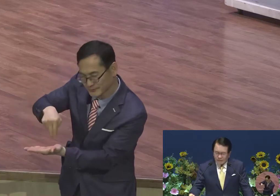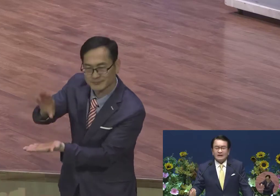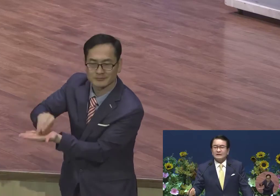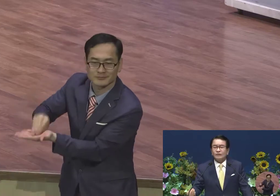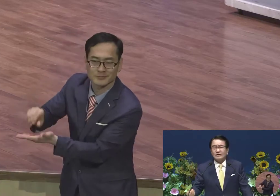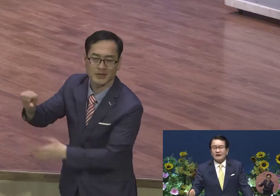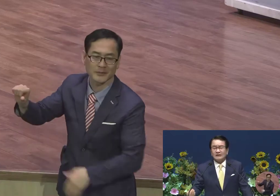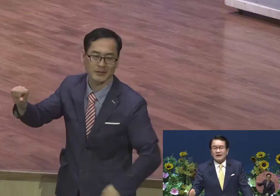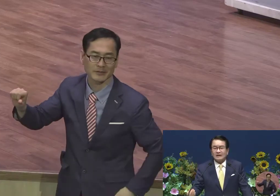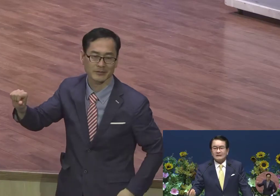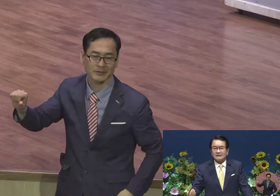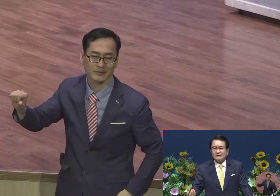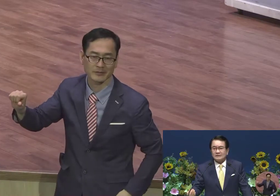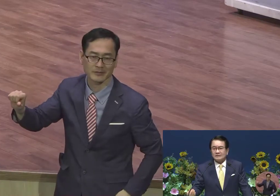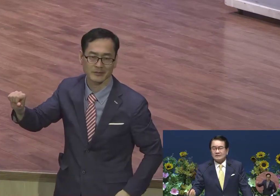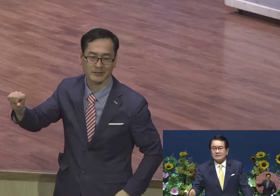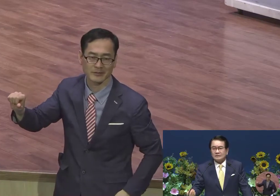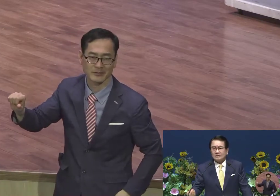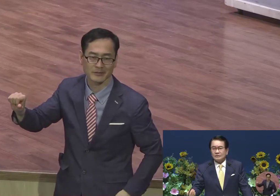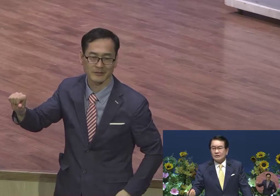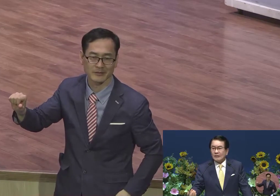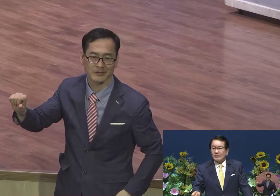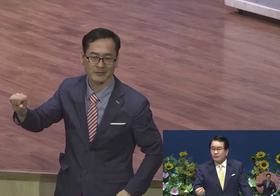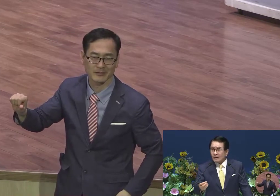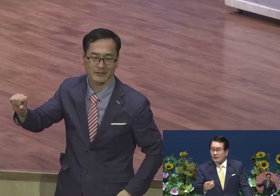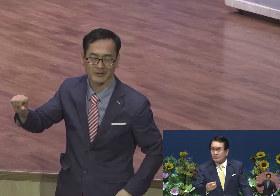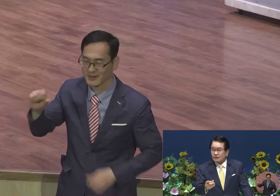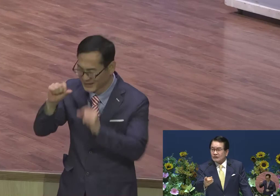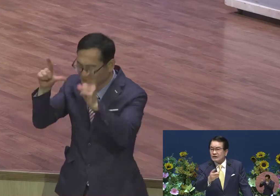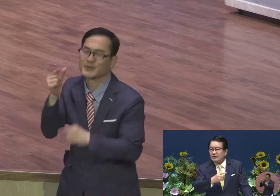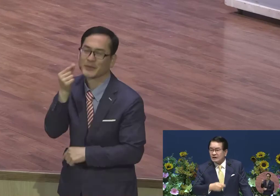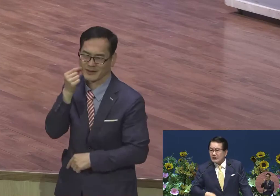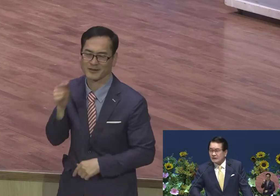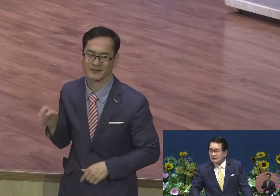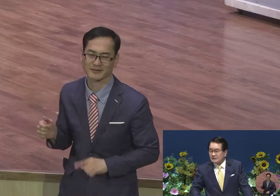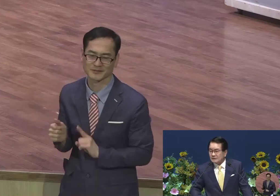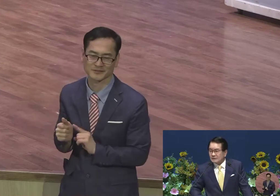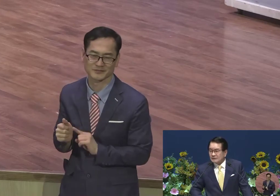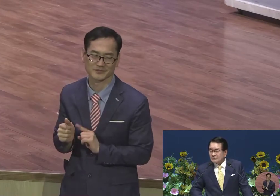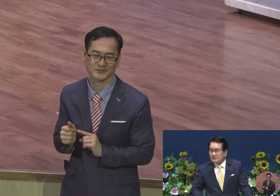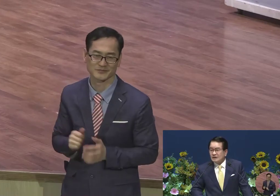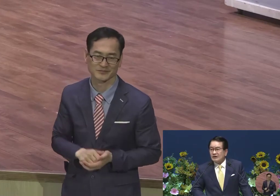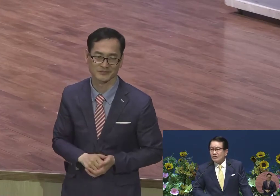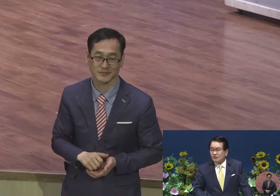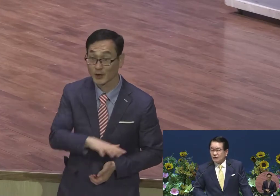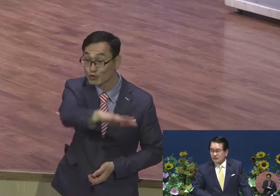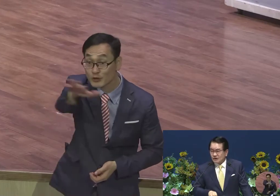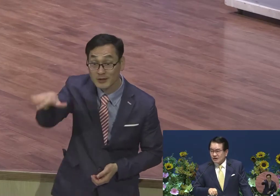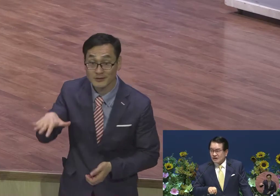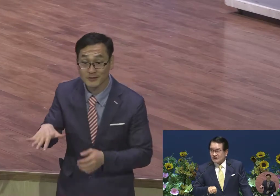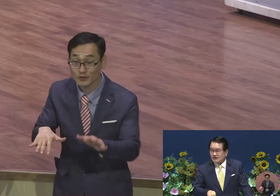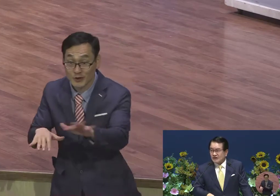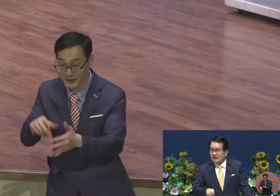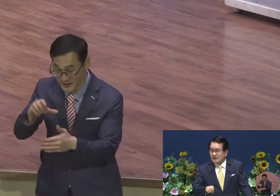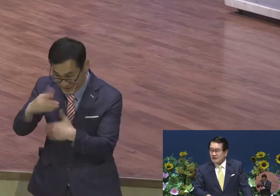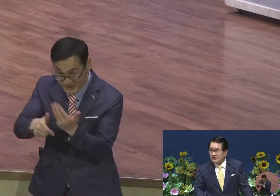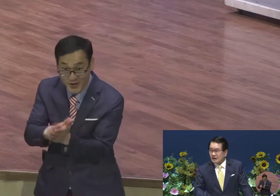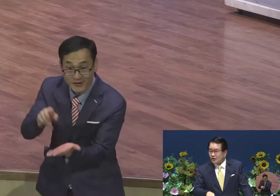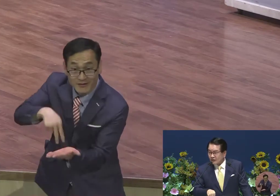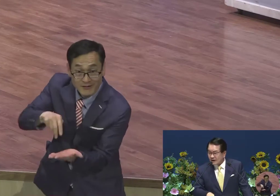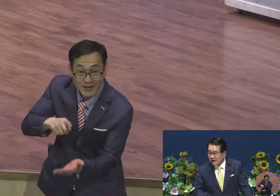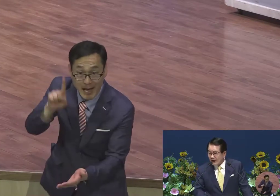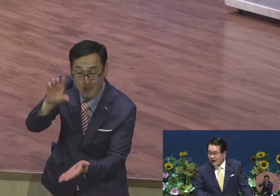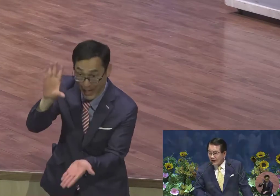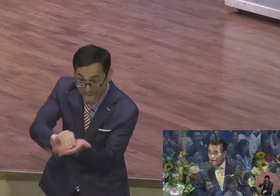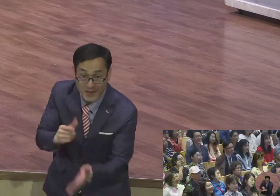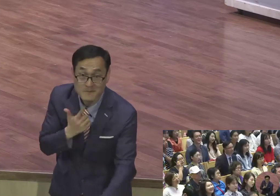진리를 못 찾아서 못 떠났다 여러분 한 번도 안 읽고 진리 찾았잖아 진리가 누구야 진리할 때 진리가 내를